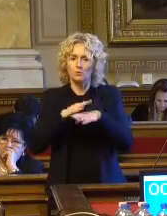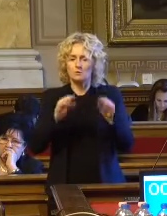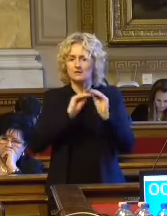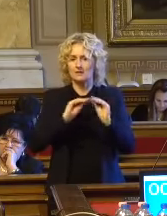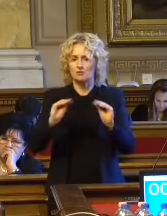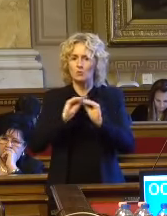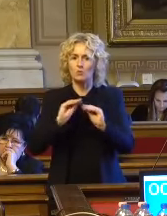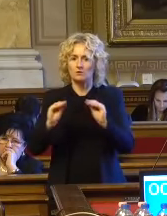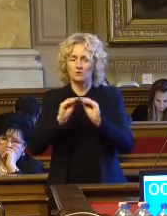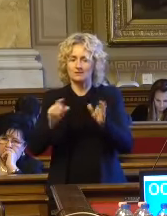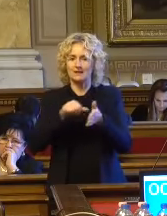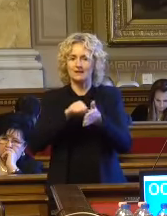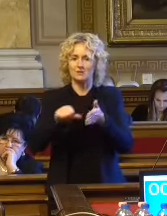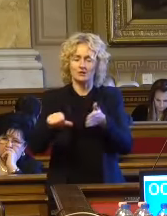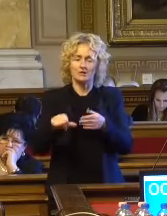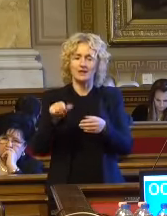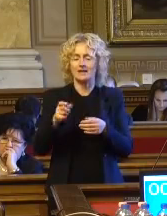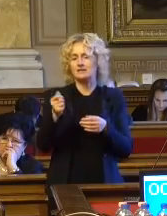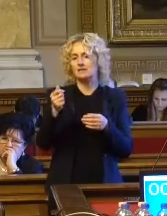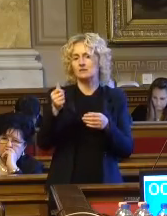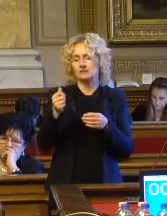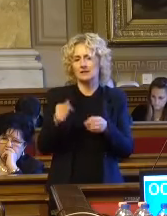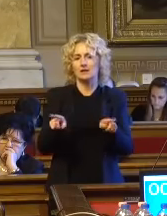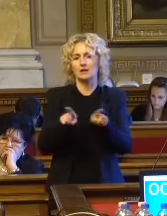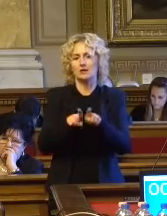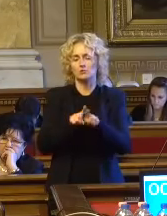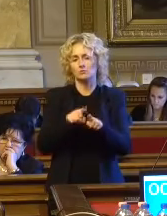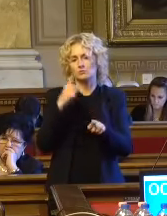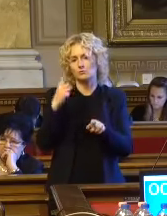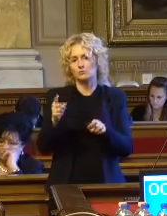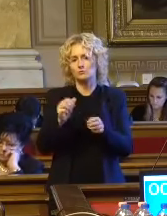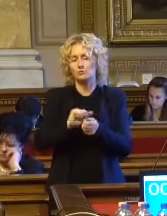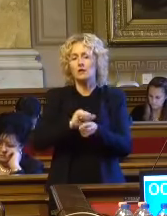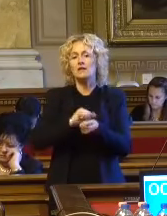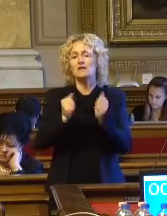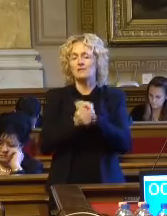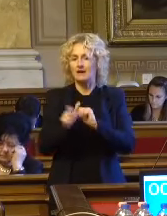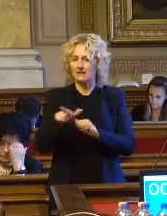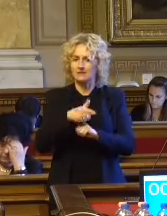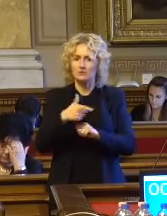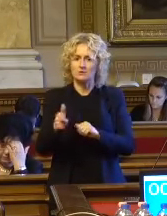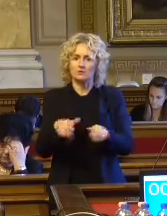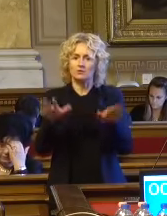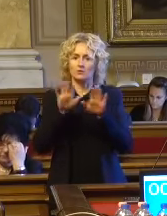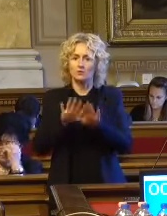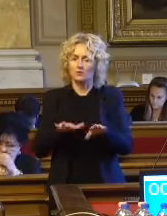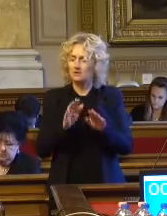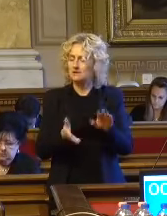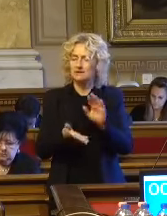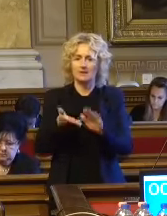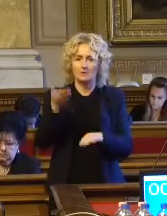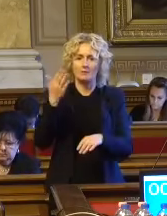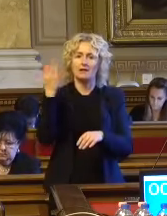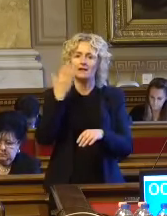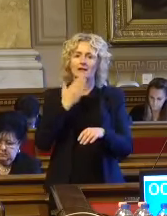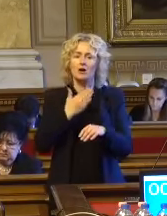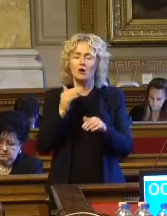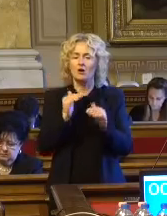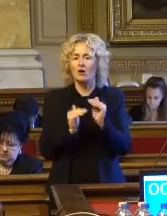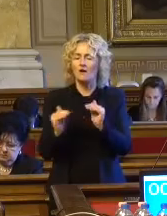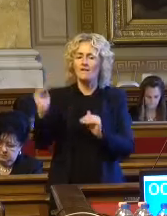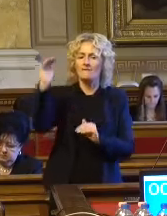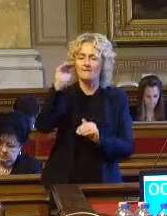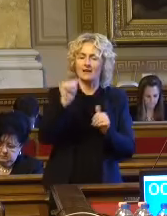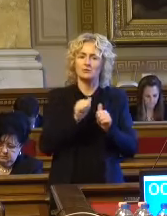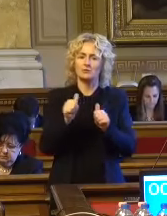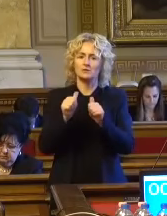ezt a díjat csak úgy tudtuk változatlanul hagyni, illetve nem emelni, hogyha a felnőtt kísérőnek kivesszük úgymond a fürdőhasználati